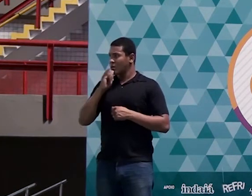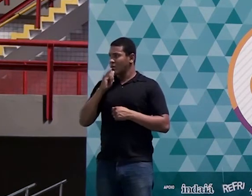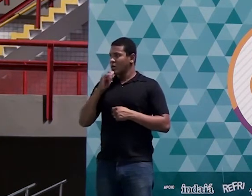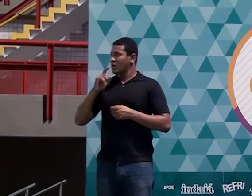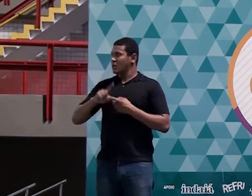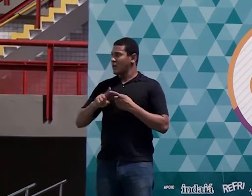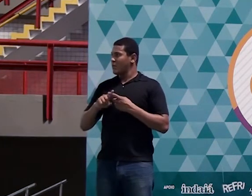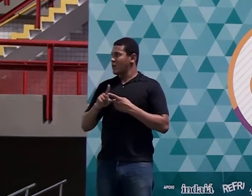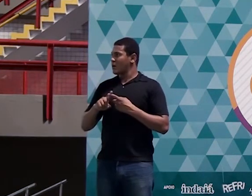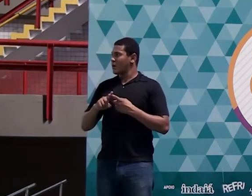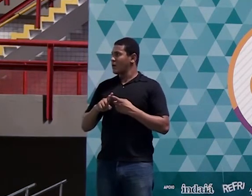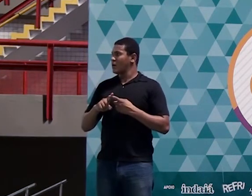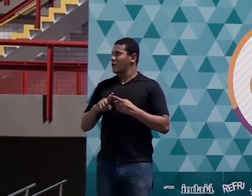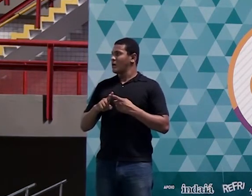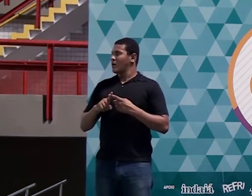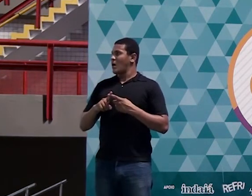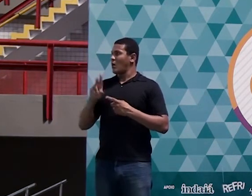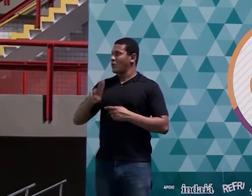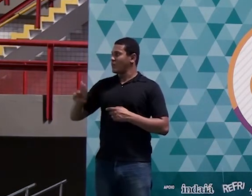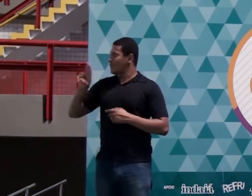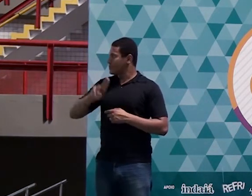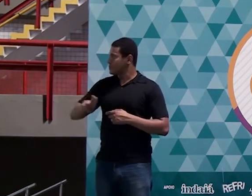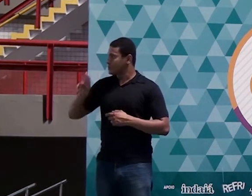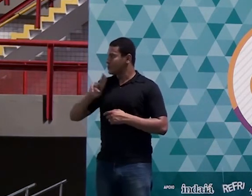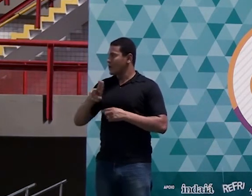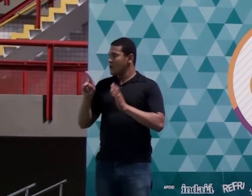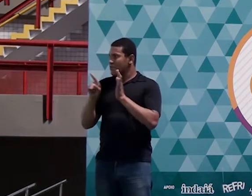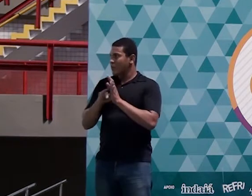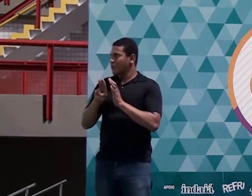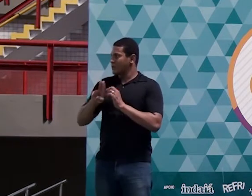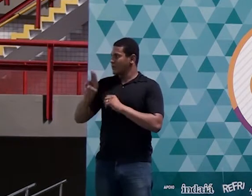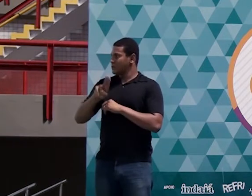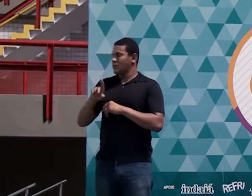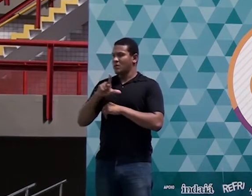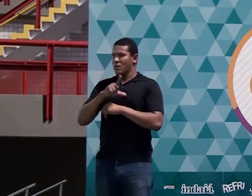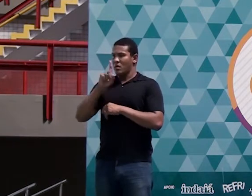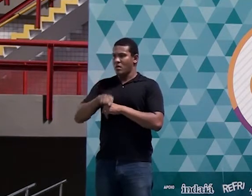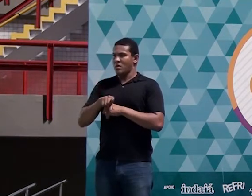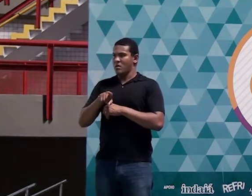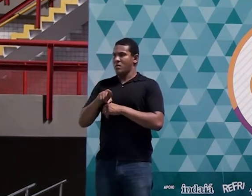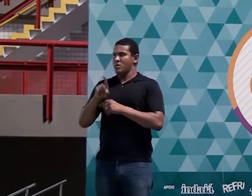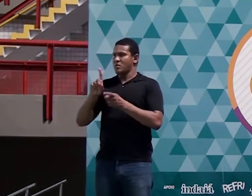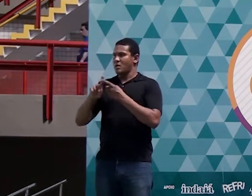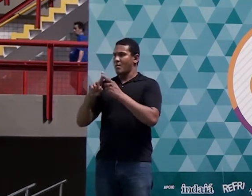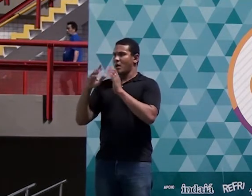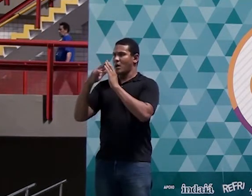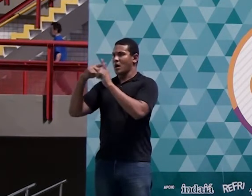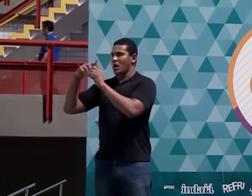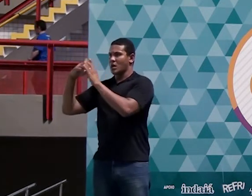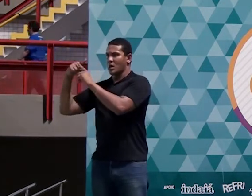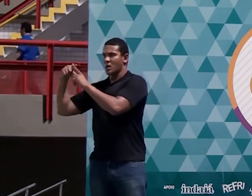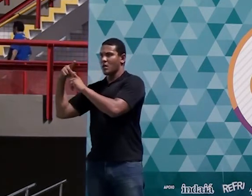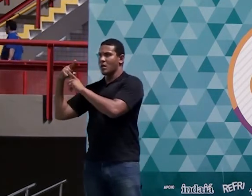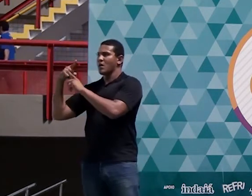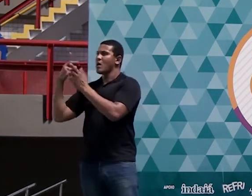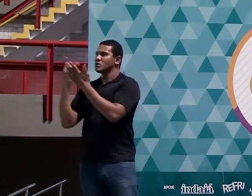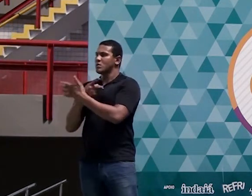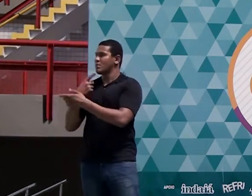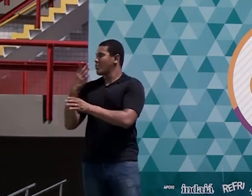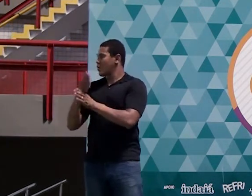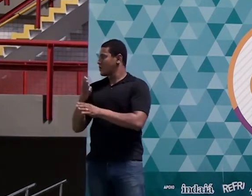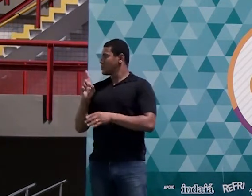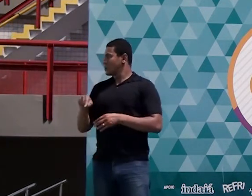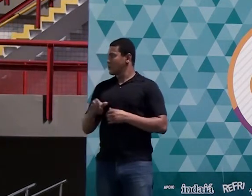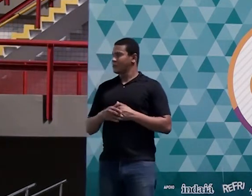artesãos, suas universidades e catedrais, foi possível graças a diminuir o poder político do